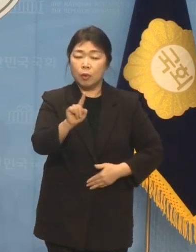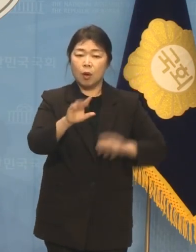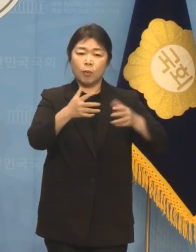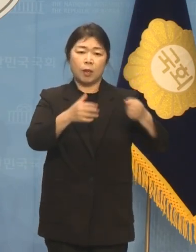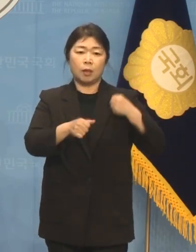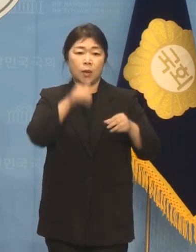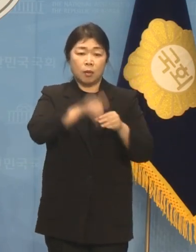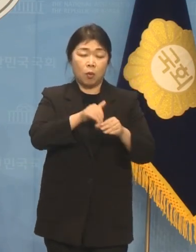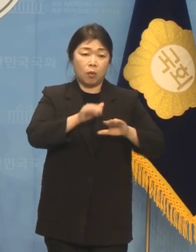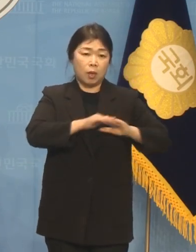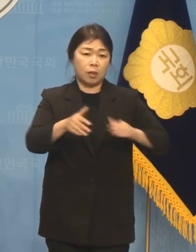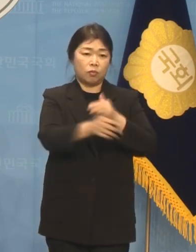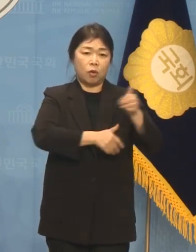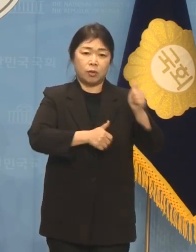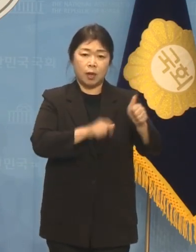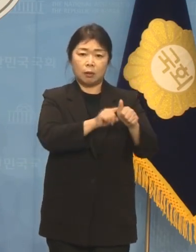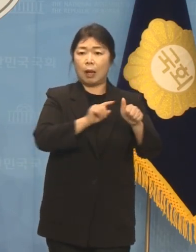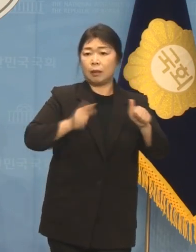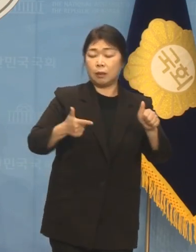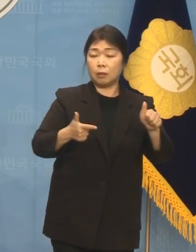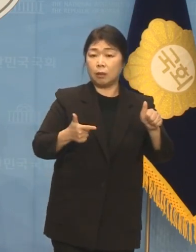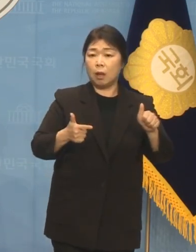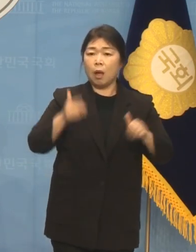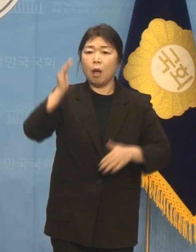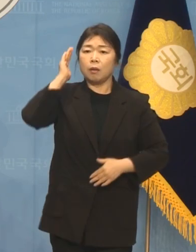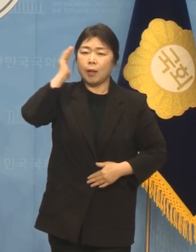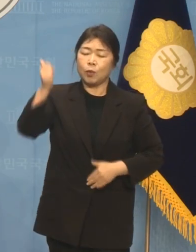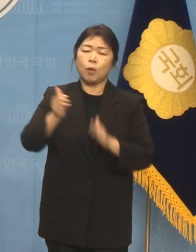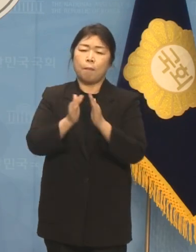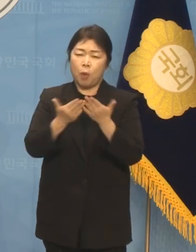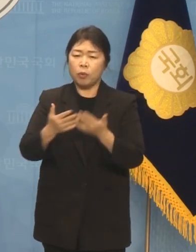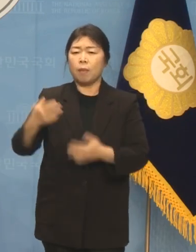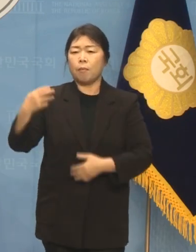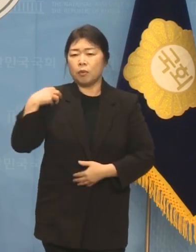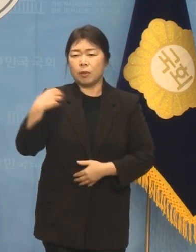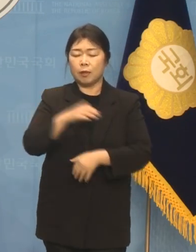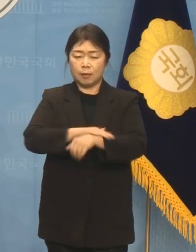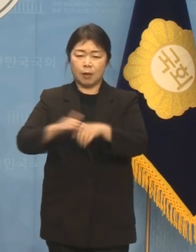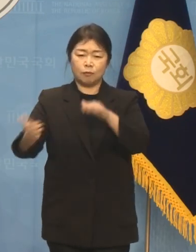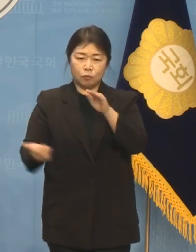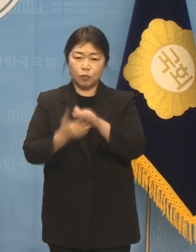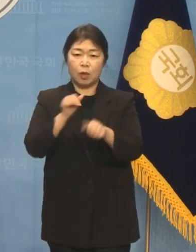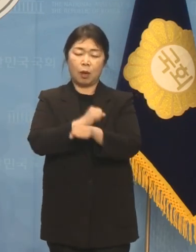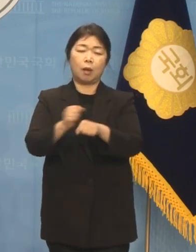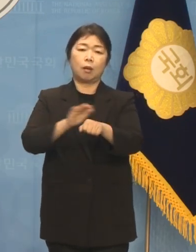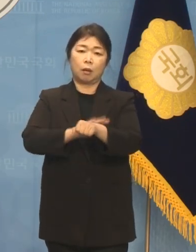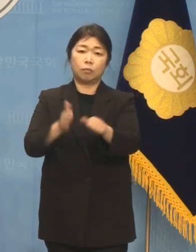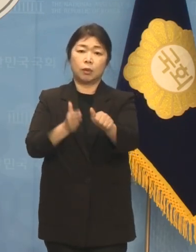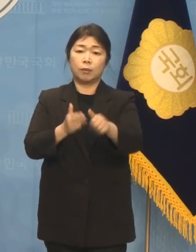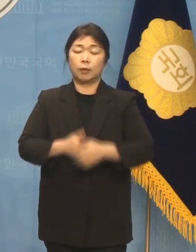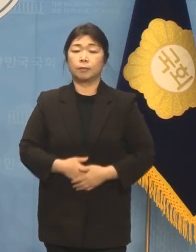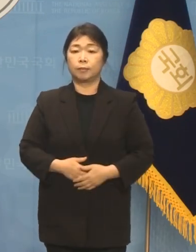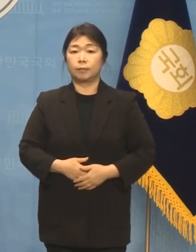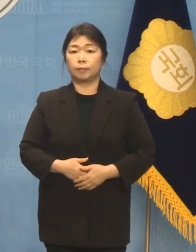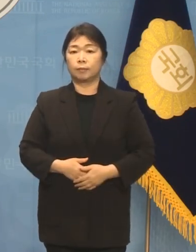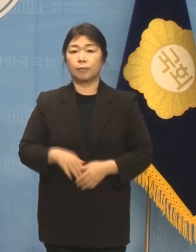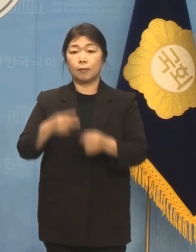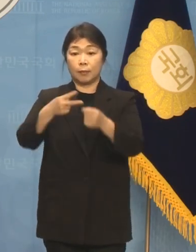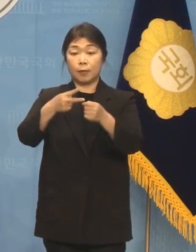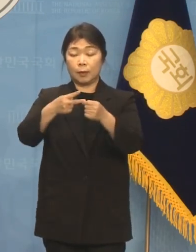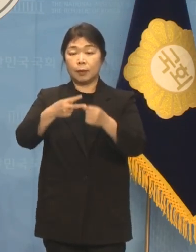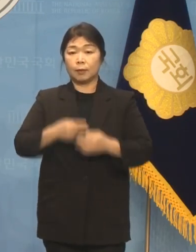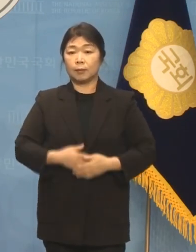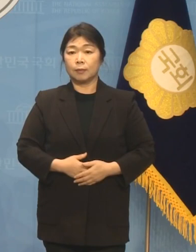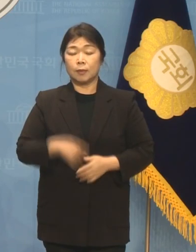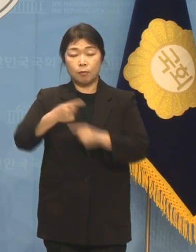선대위원장이 아닙니다 대통령 본연의 역할에 충실하기 바랍니다 두 번째 논평입니다